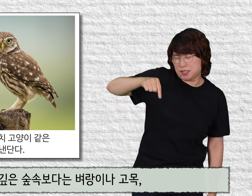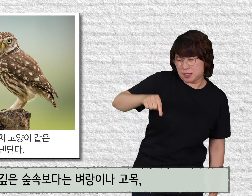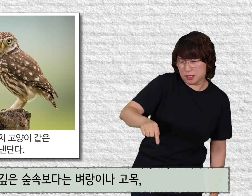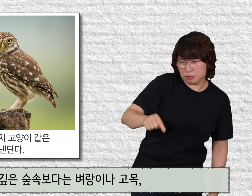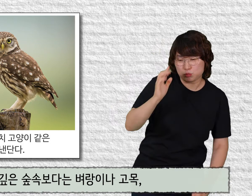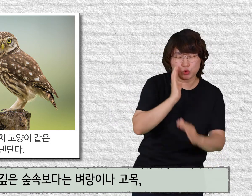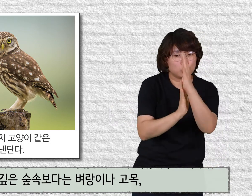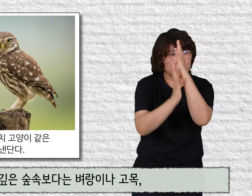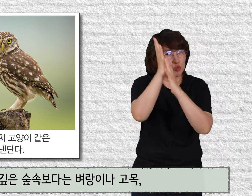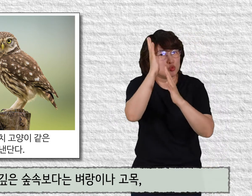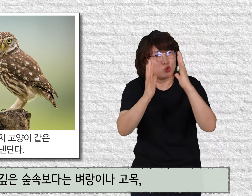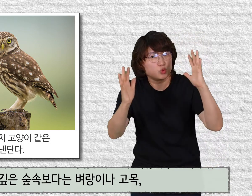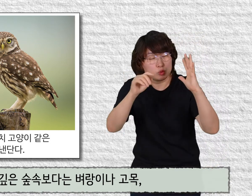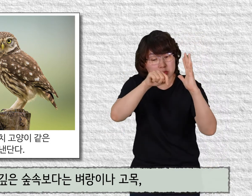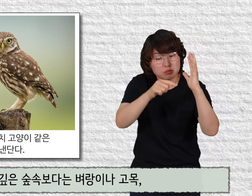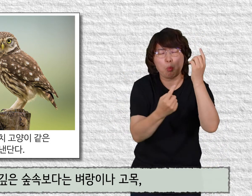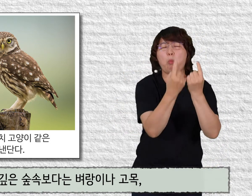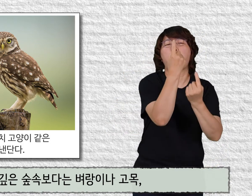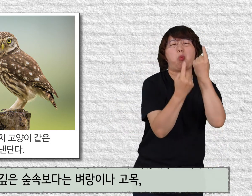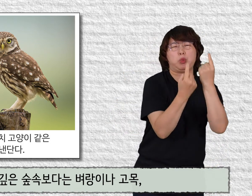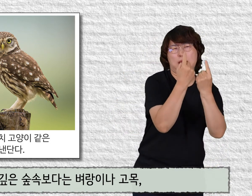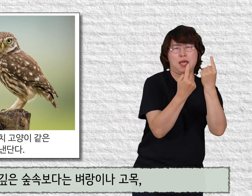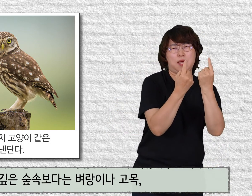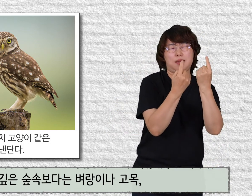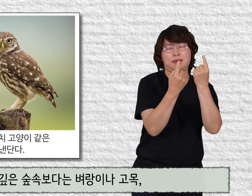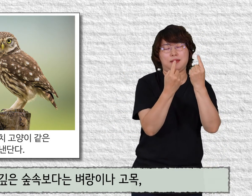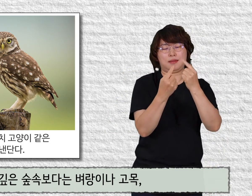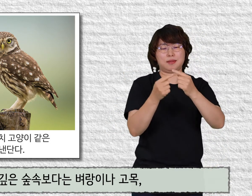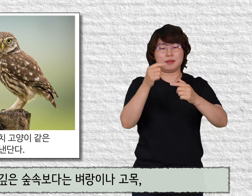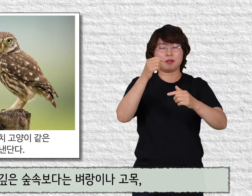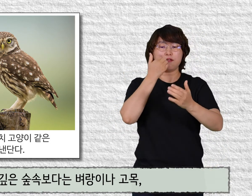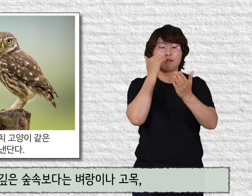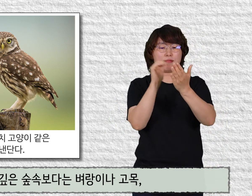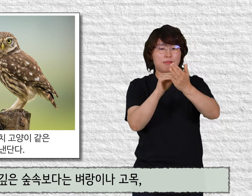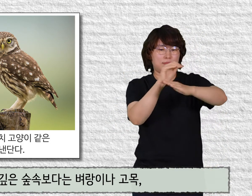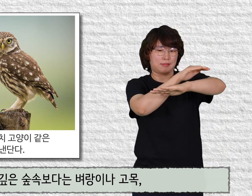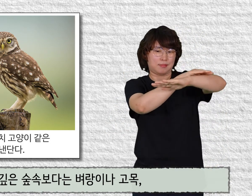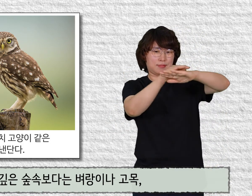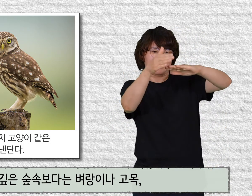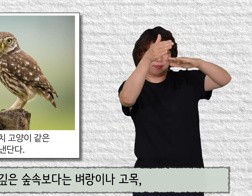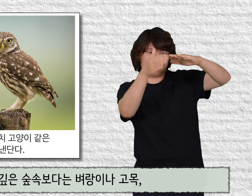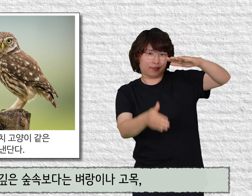깊은 숲속보다는 벼랑이나 고목,